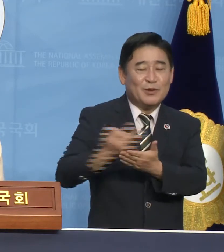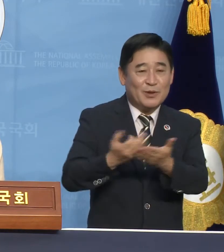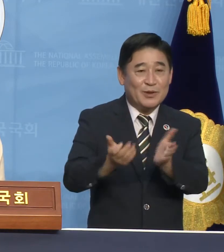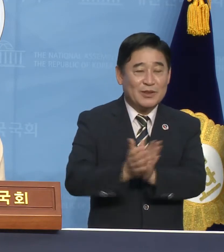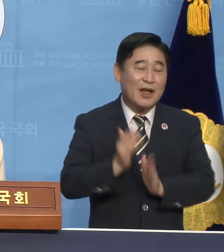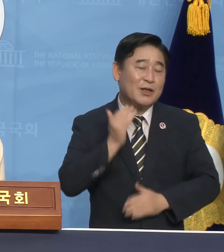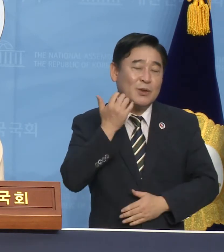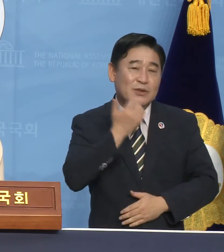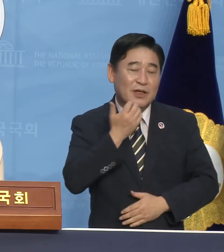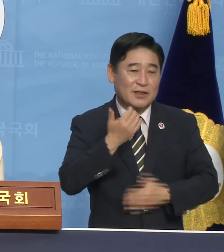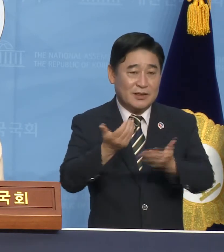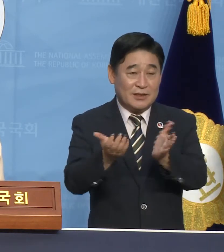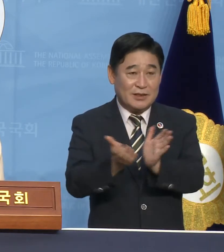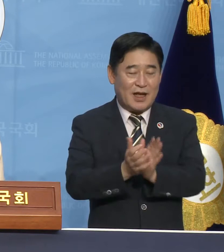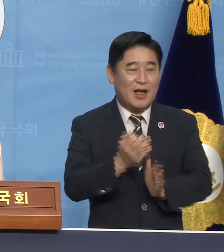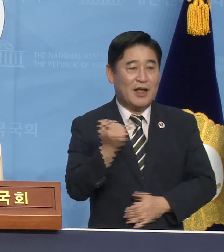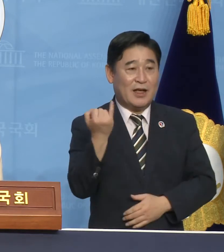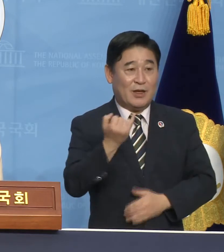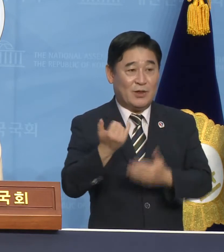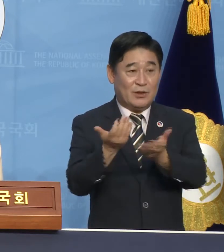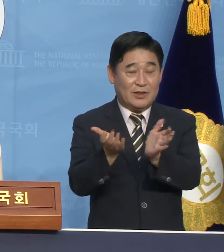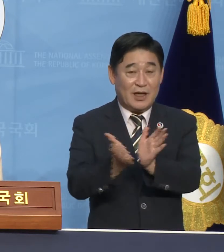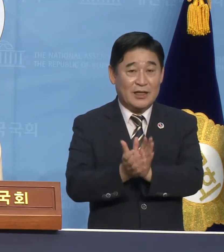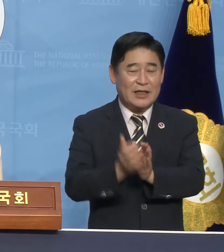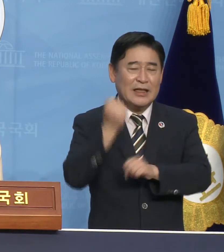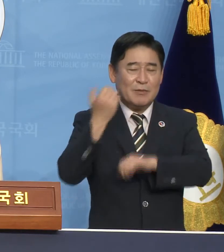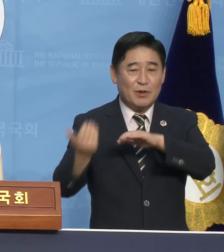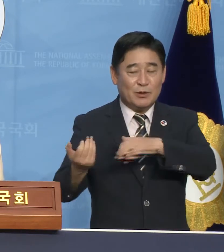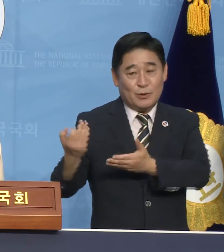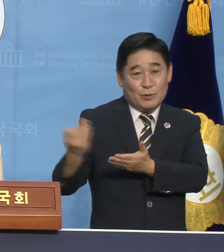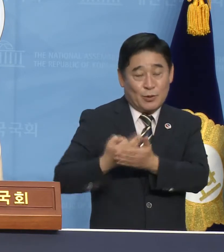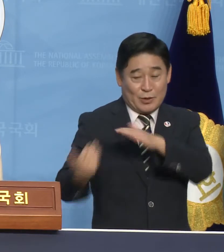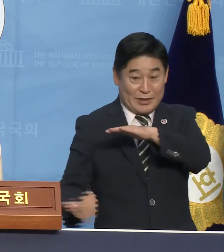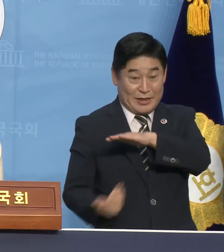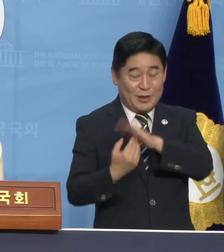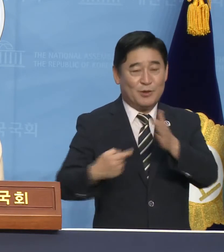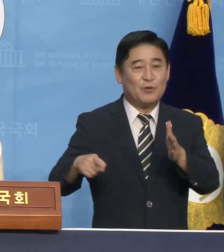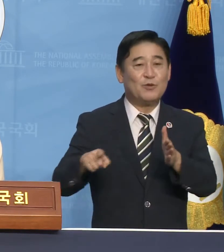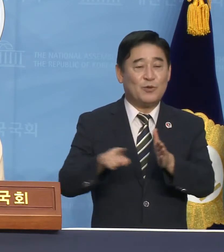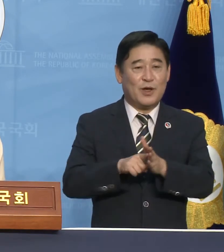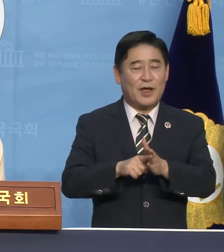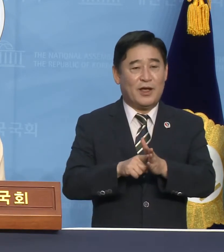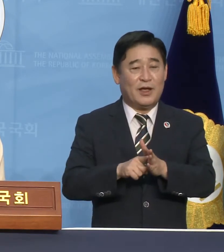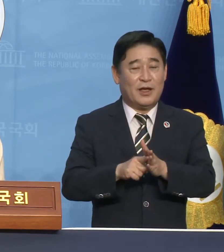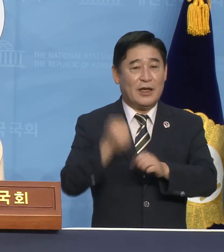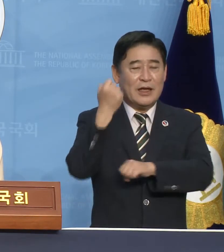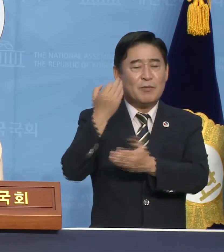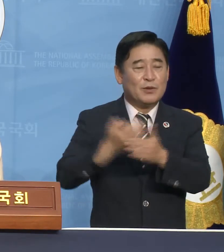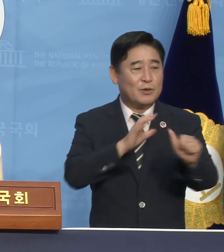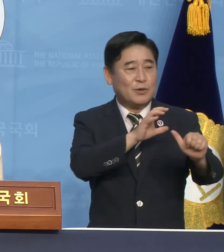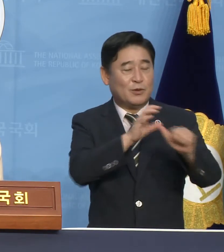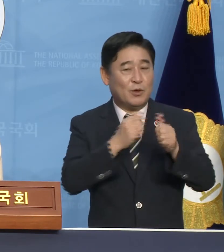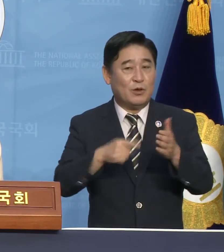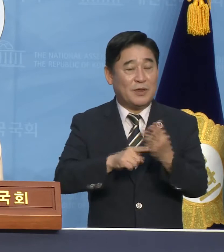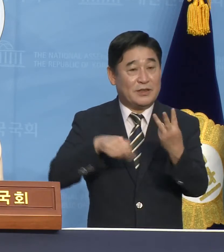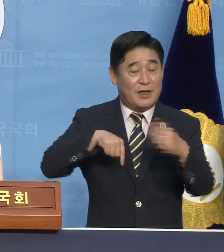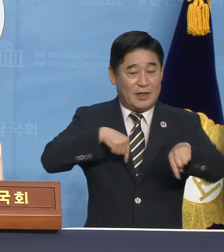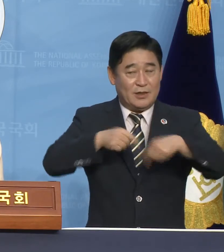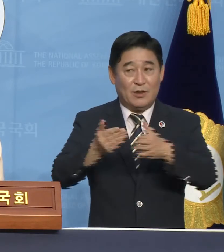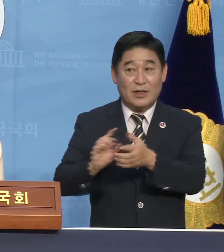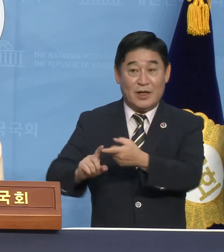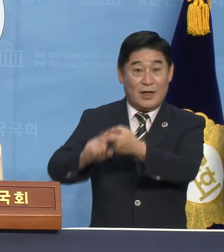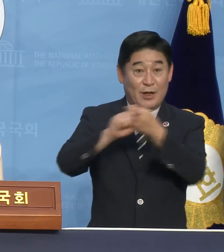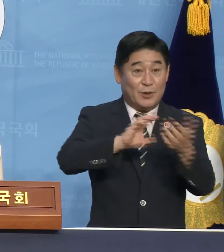기본소득당, 녹색당, 여성의 당이 기본소득 실현을 위해 기본소득 도입을 위한 3개 정당